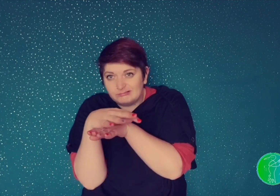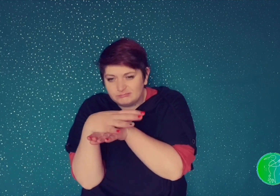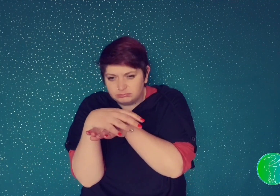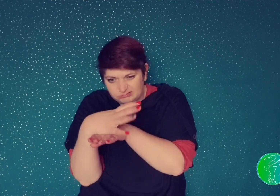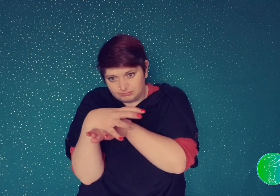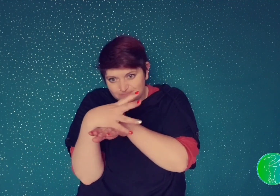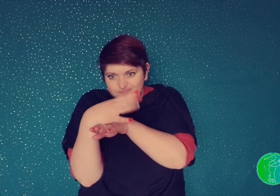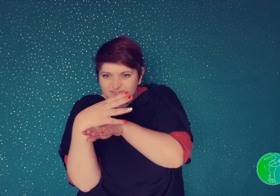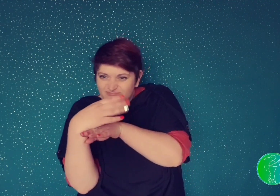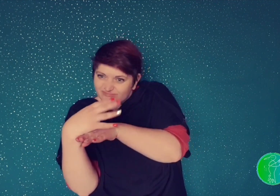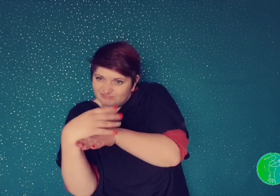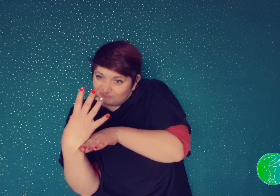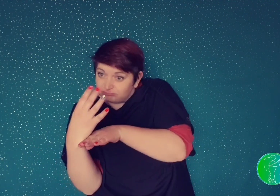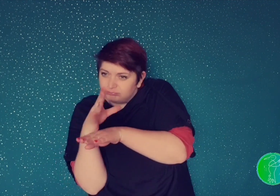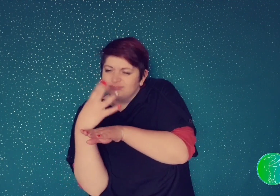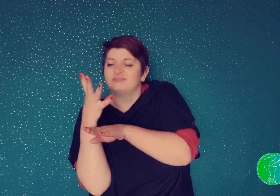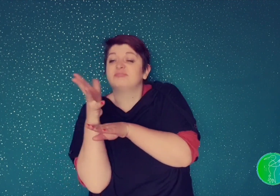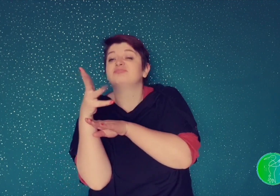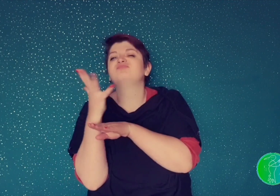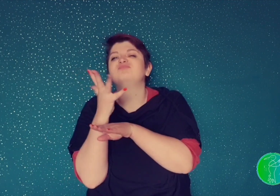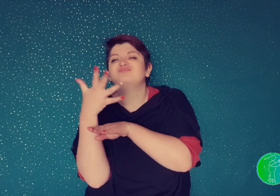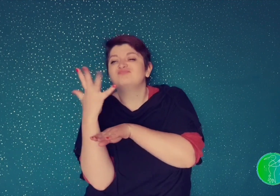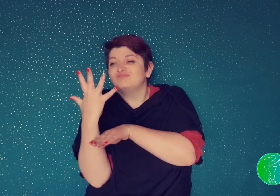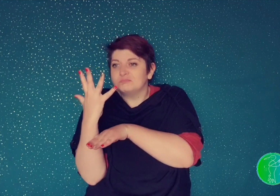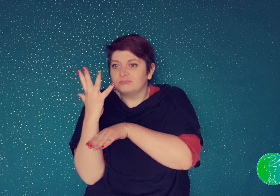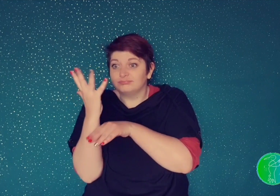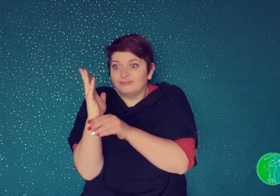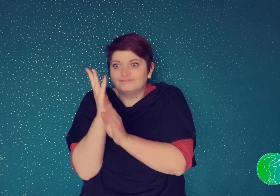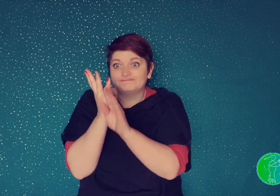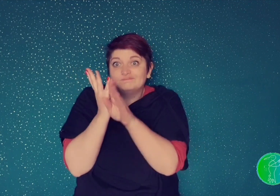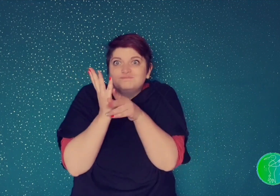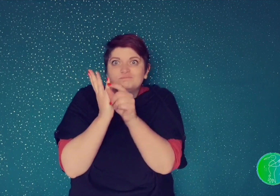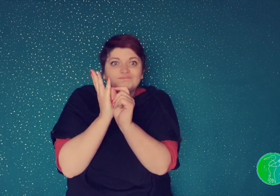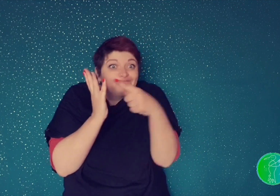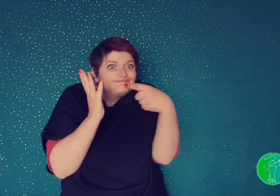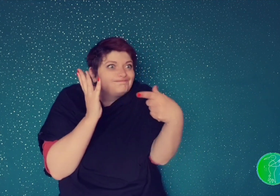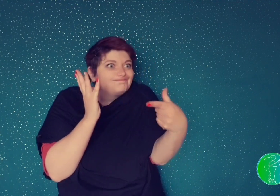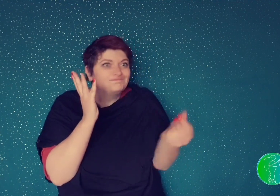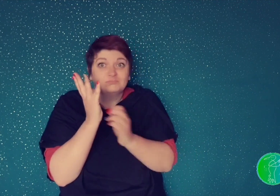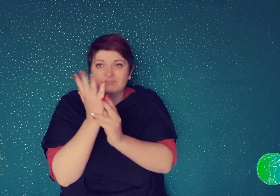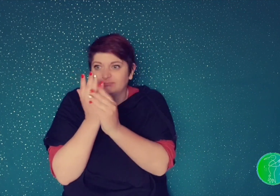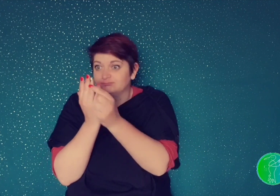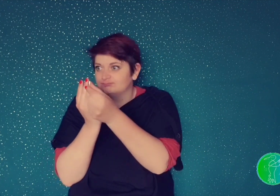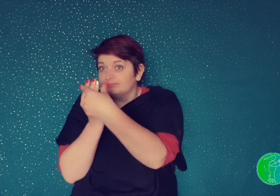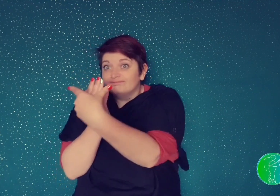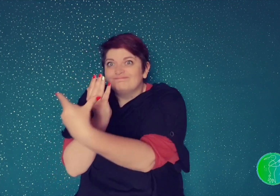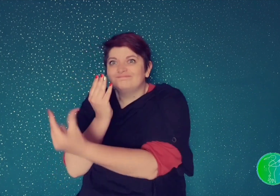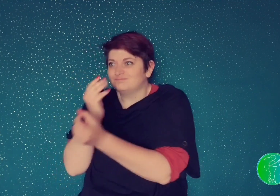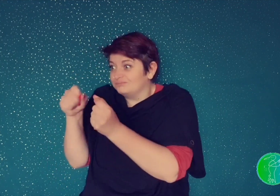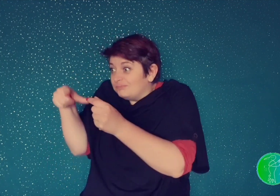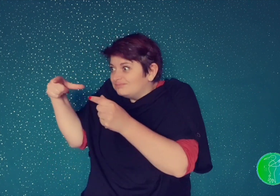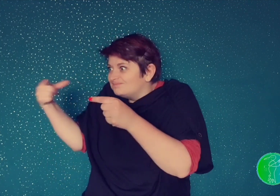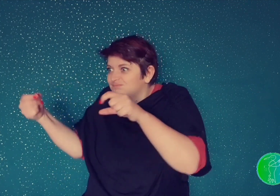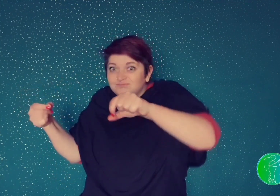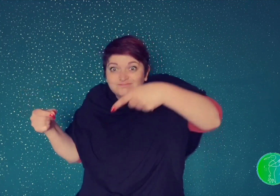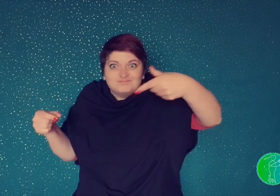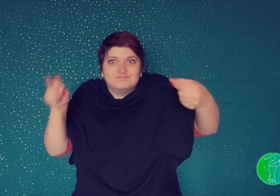Le buisson frémit et se ranima. Des feuilles vertes garnirent ses